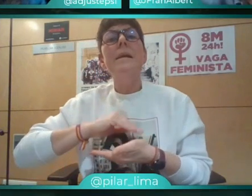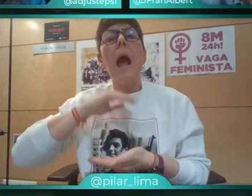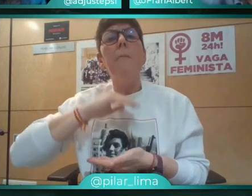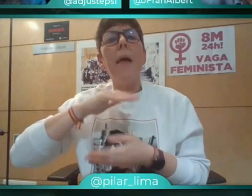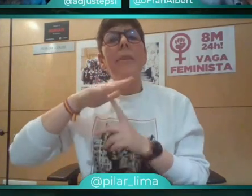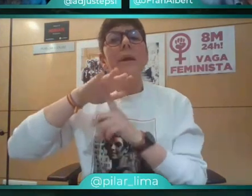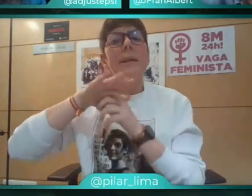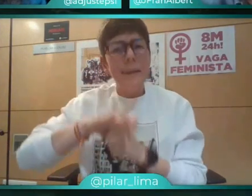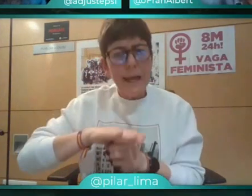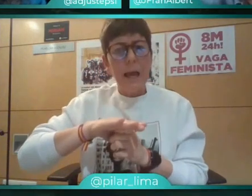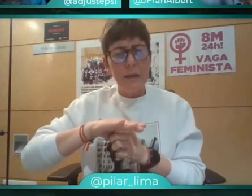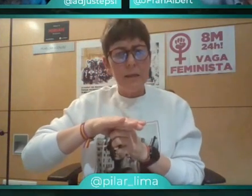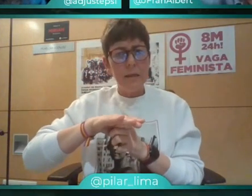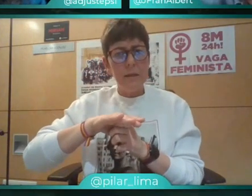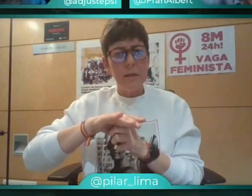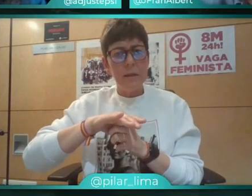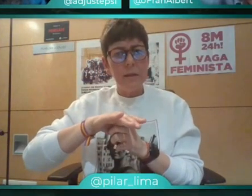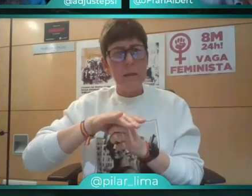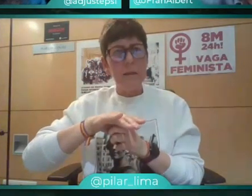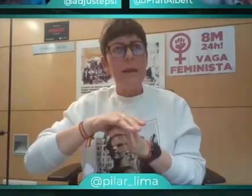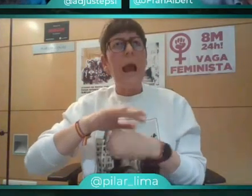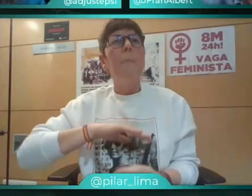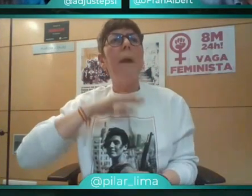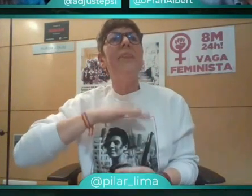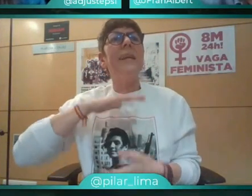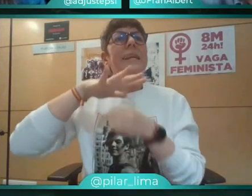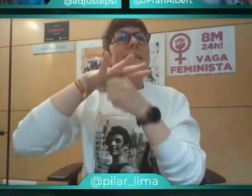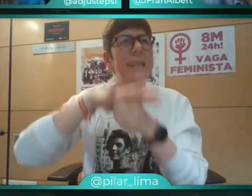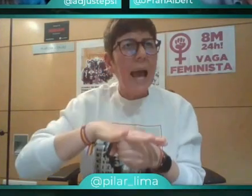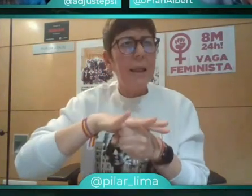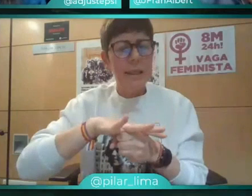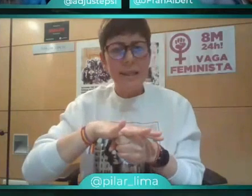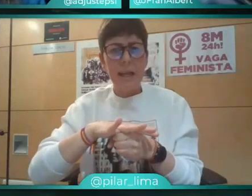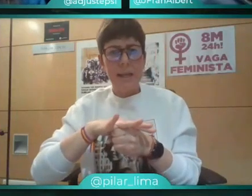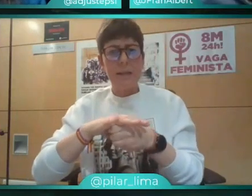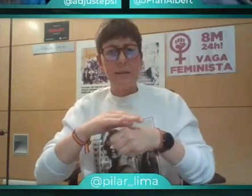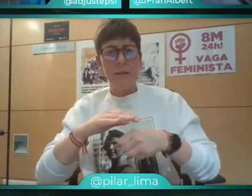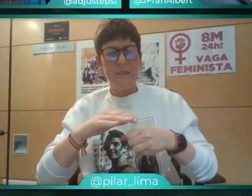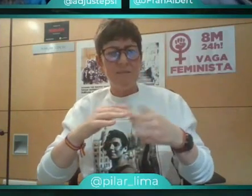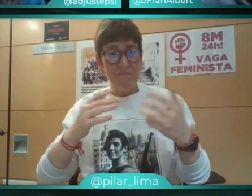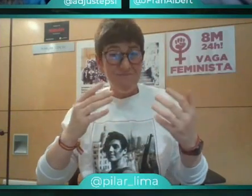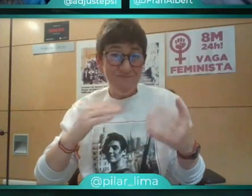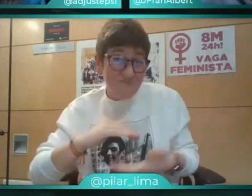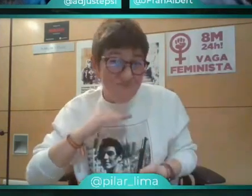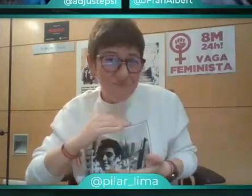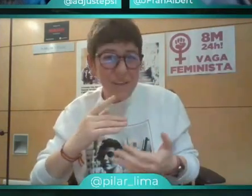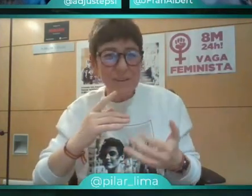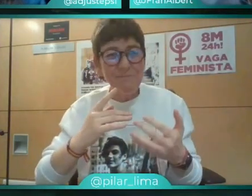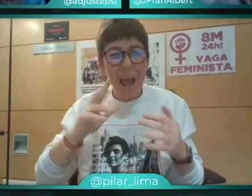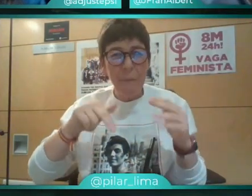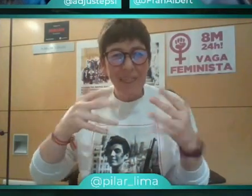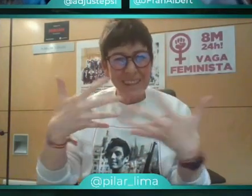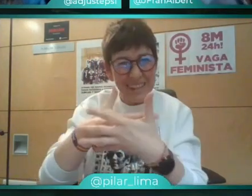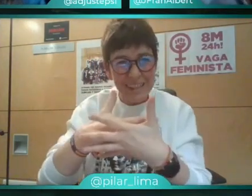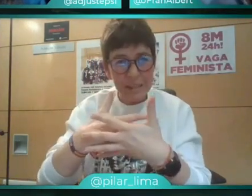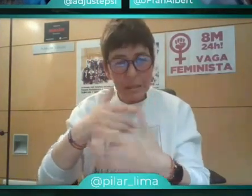machista hay patriarcado hay capacitismo diría yo también